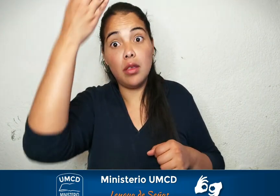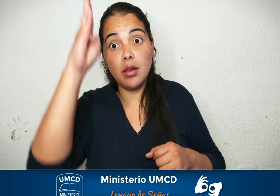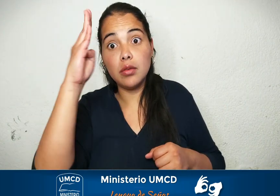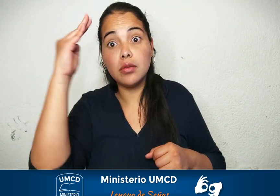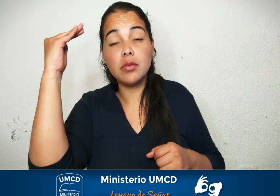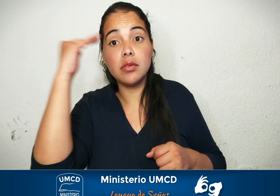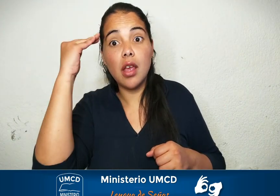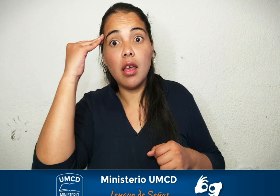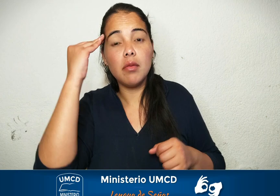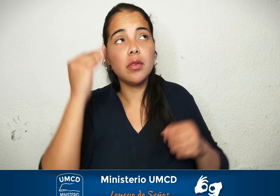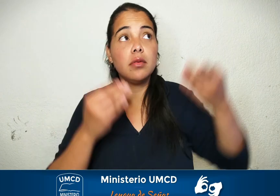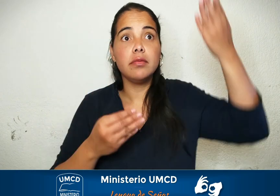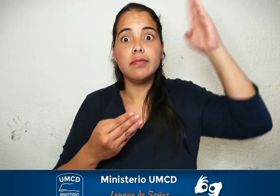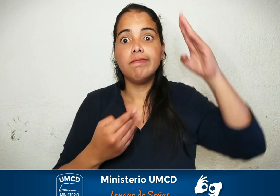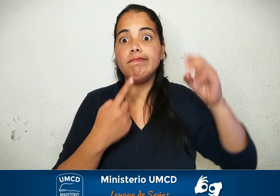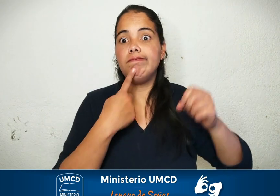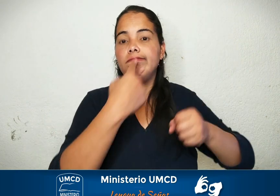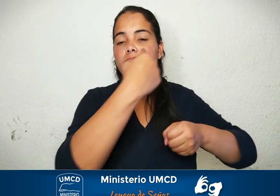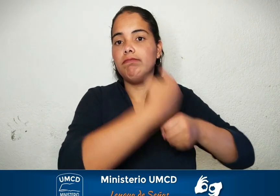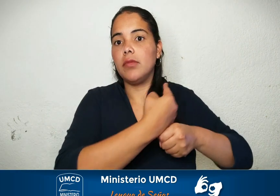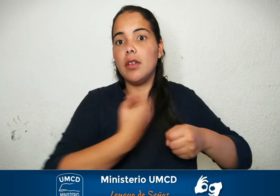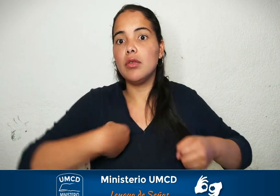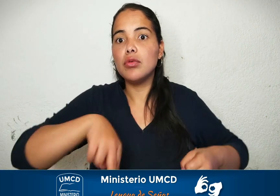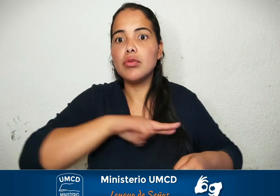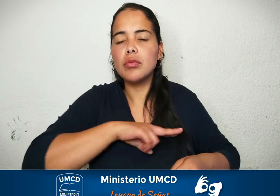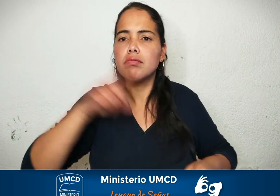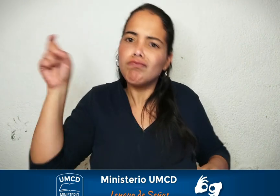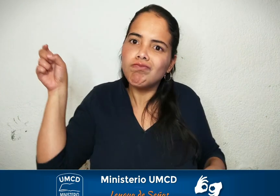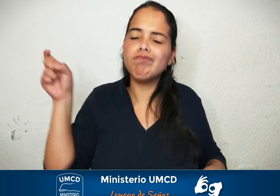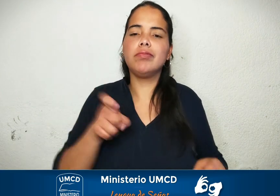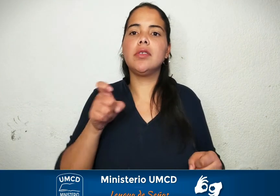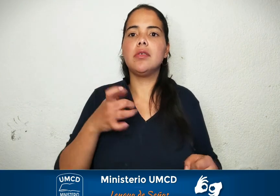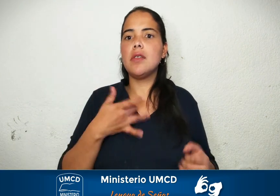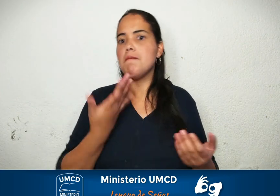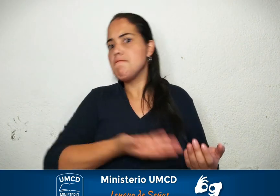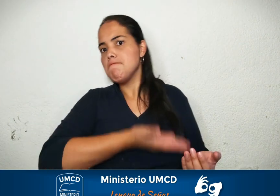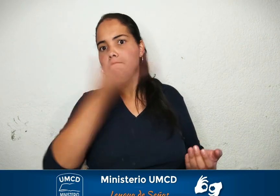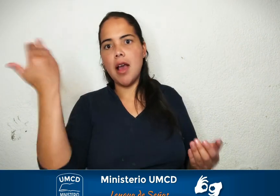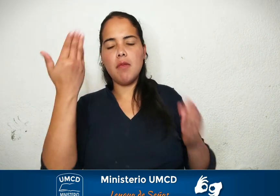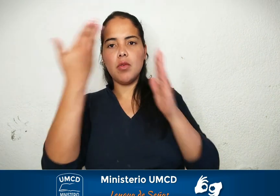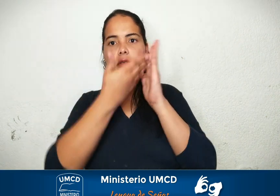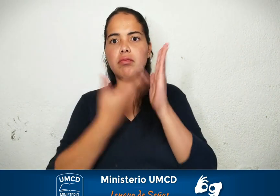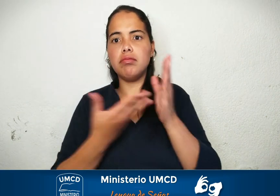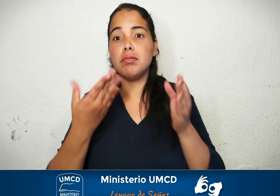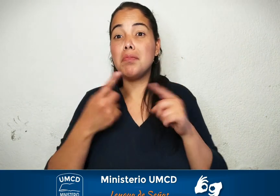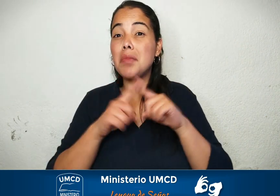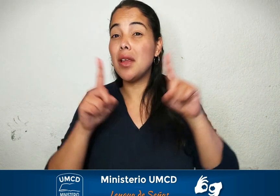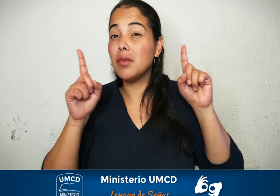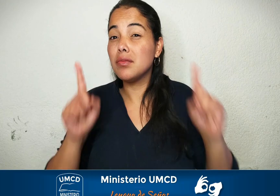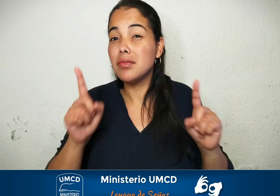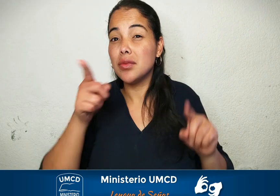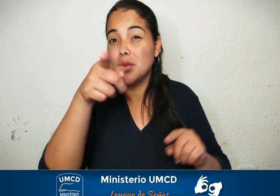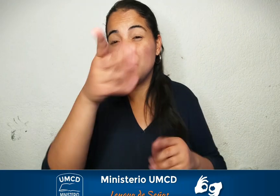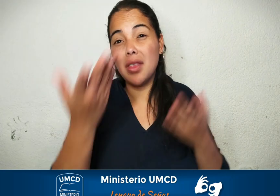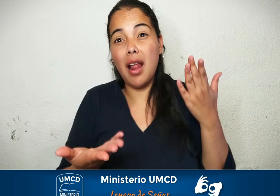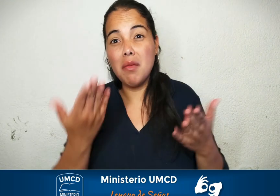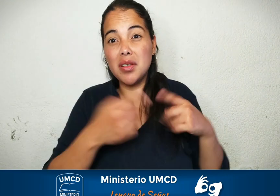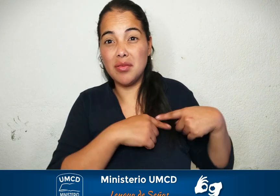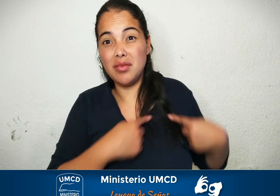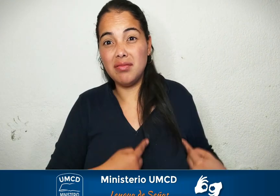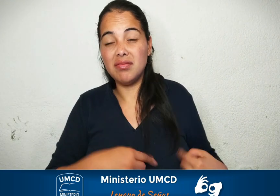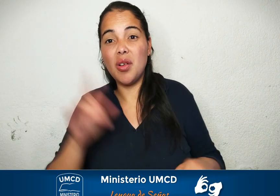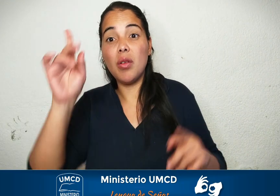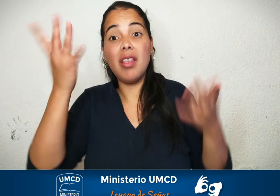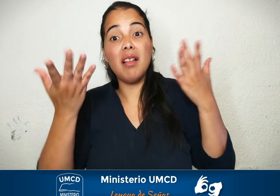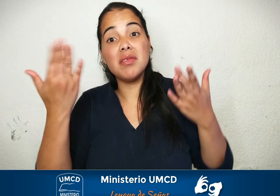Dios, a través de lo que Él nos dice, impulsa nuestro deseo, pero nuestro pecado puede